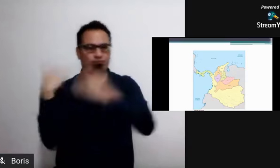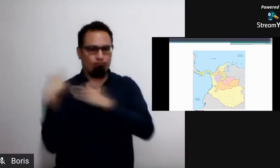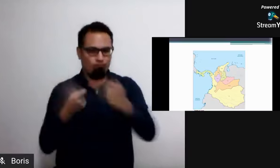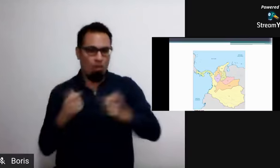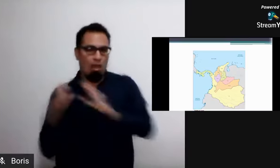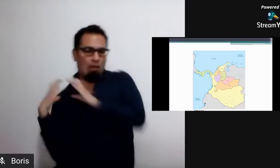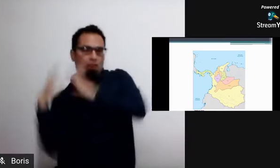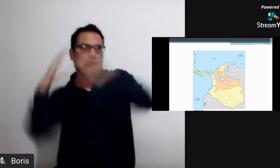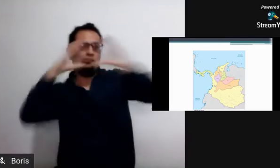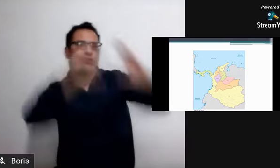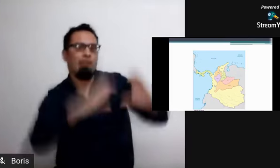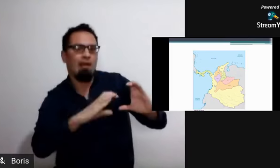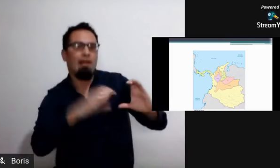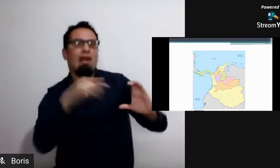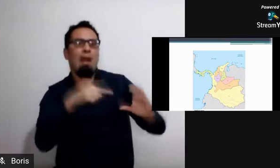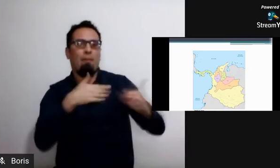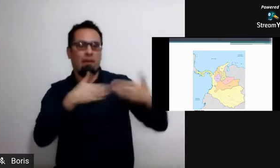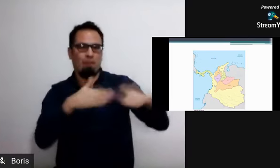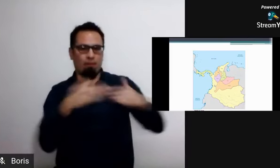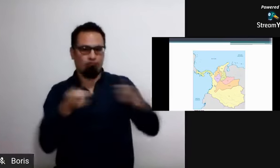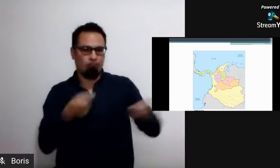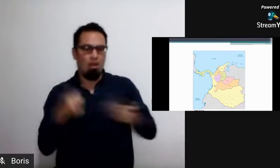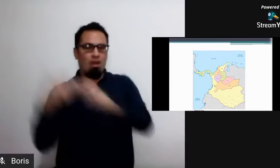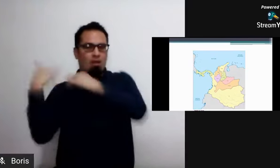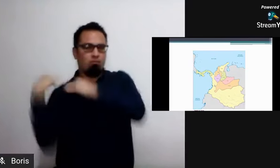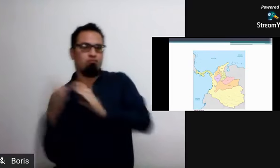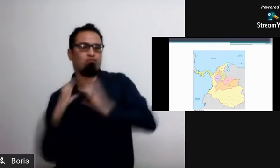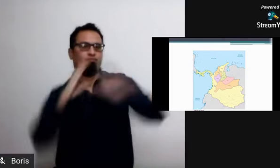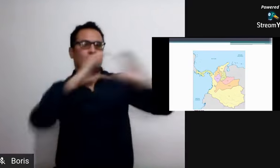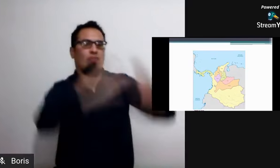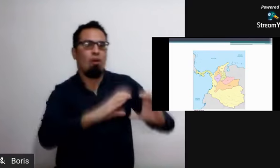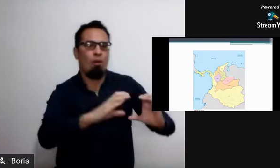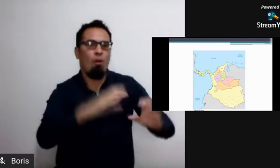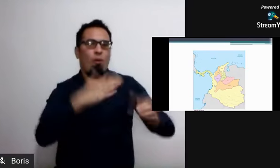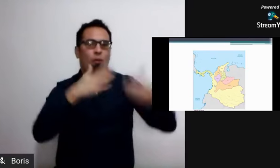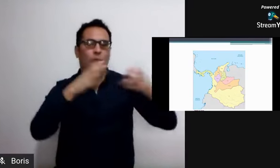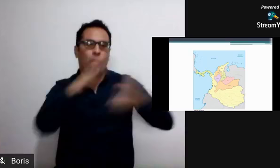estaba en cabeza de este presidente, sino que se transfería a los diferentes